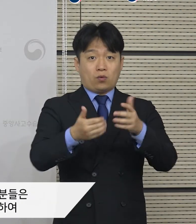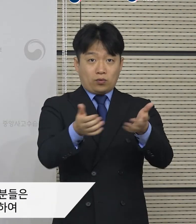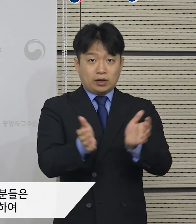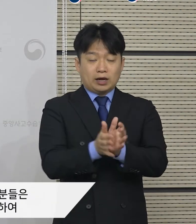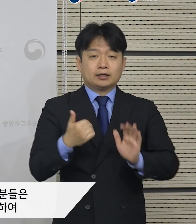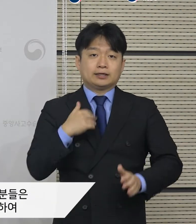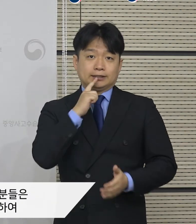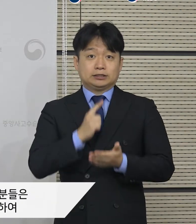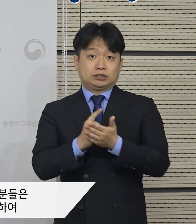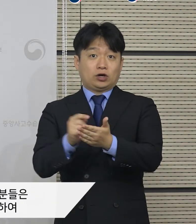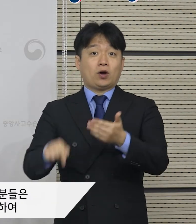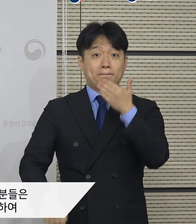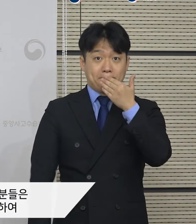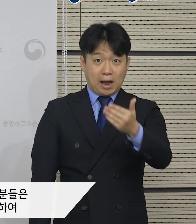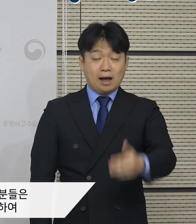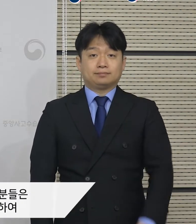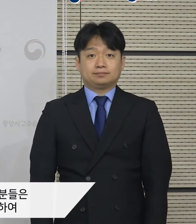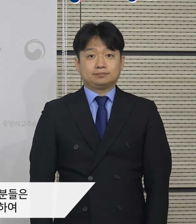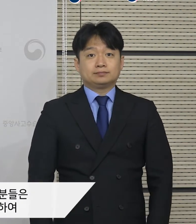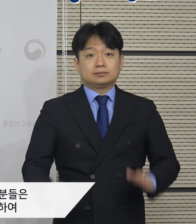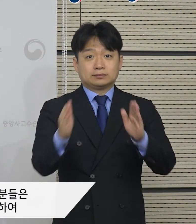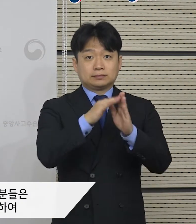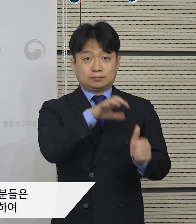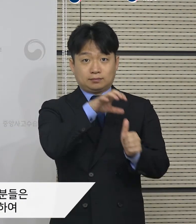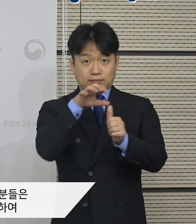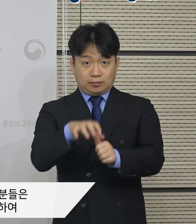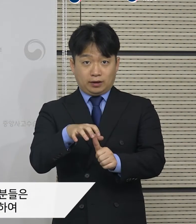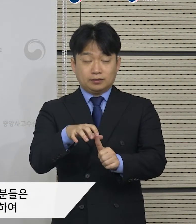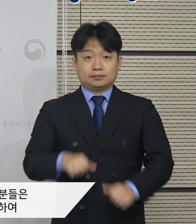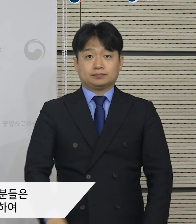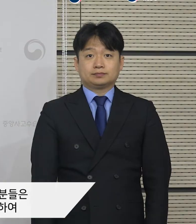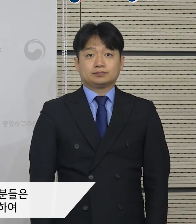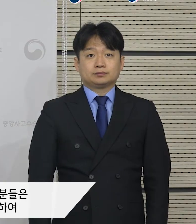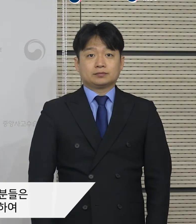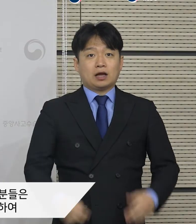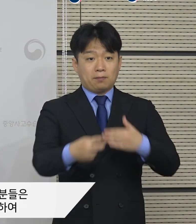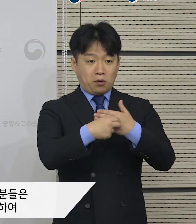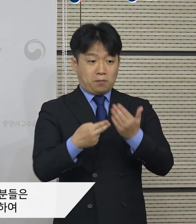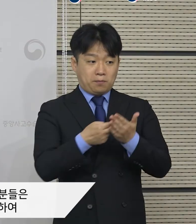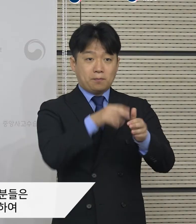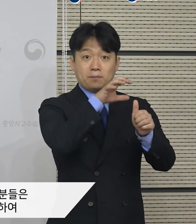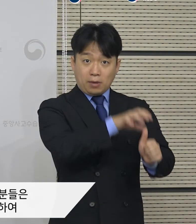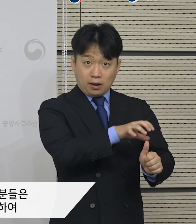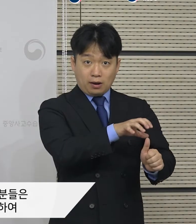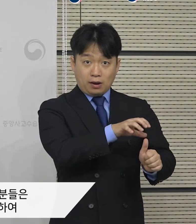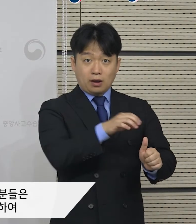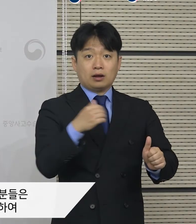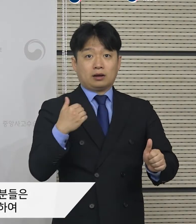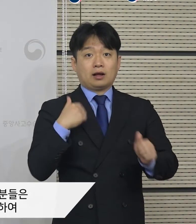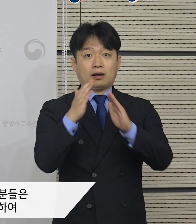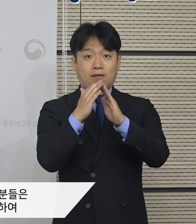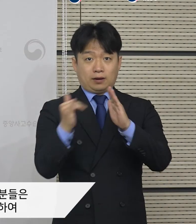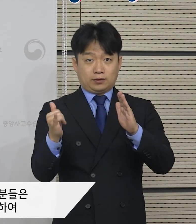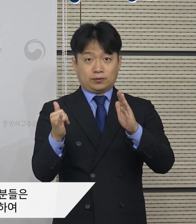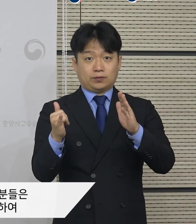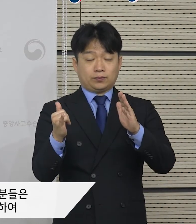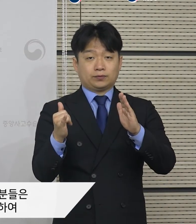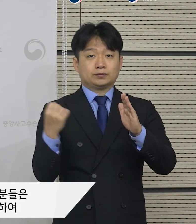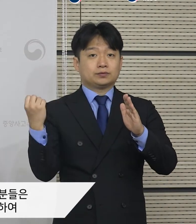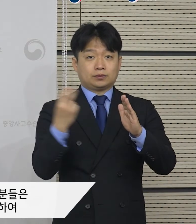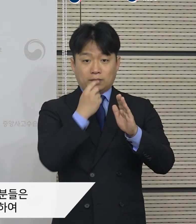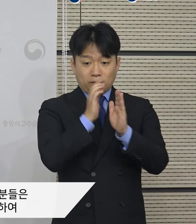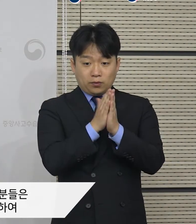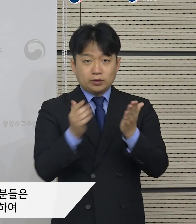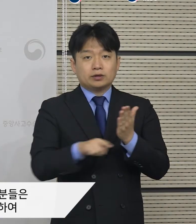지사에 신청할 수 있습니다. 자가격리나 입원 격리를 받게 되는 분들은 본인과 가족의 안전 그리고 우리